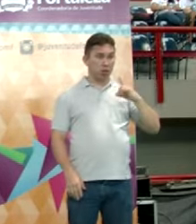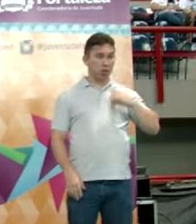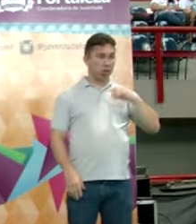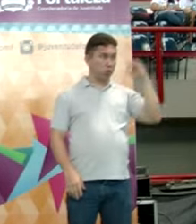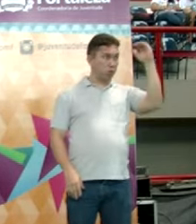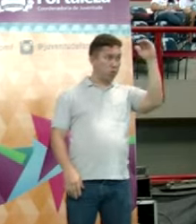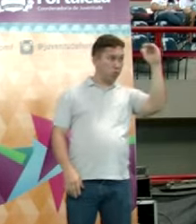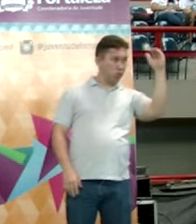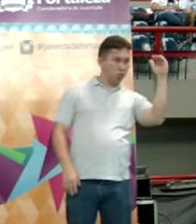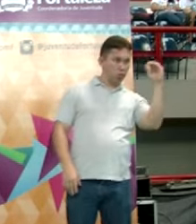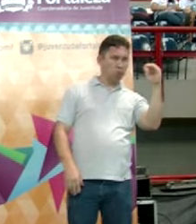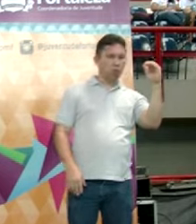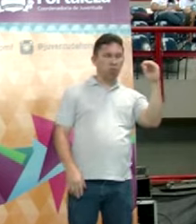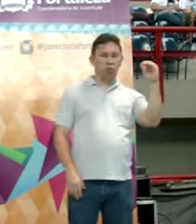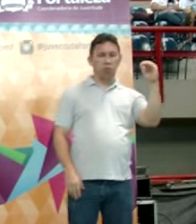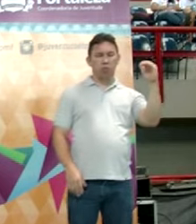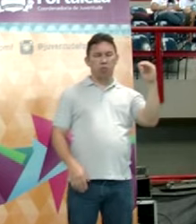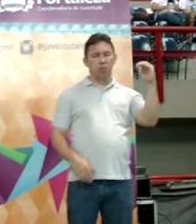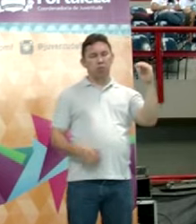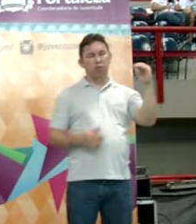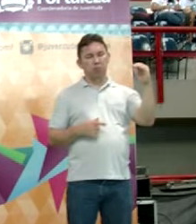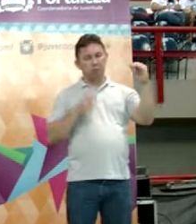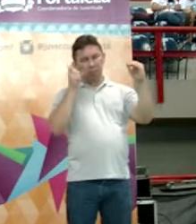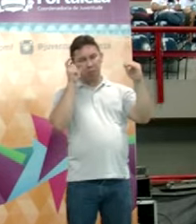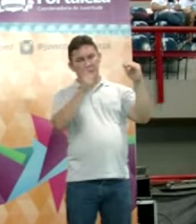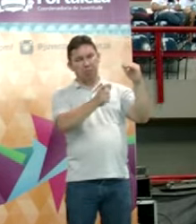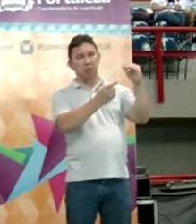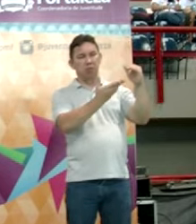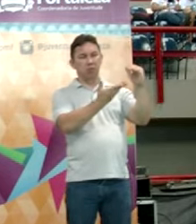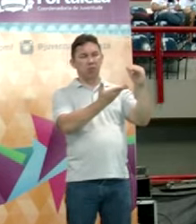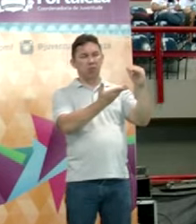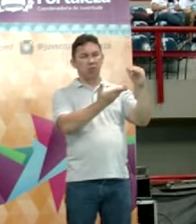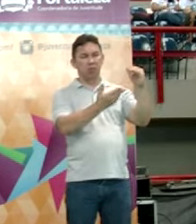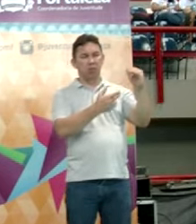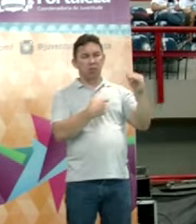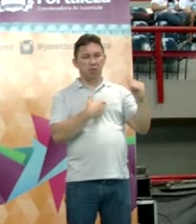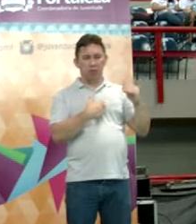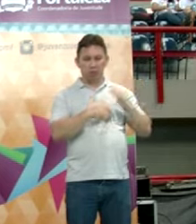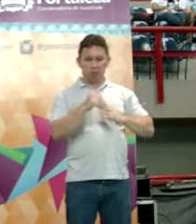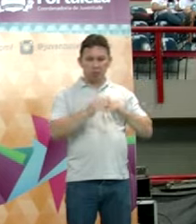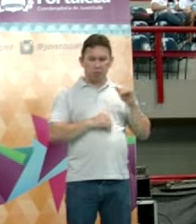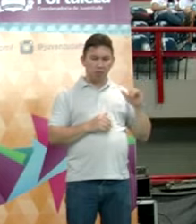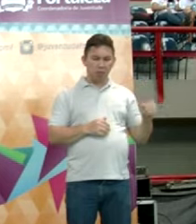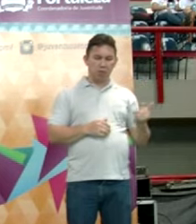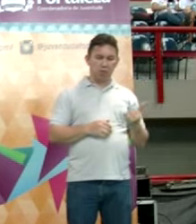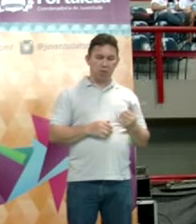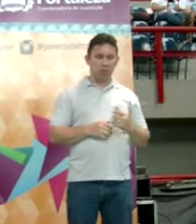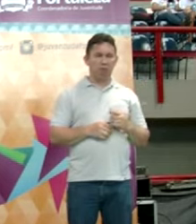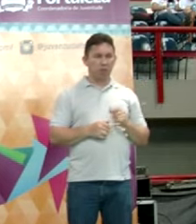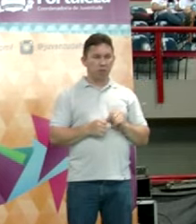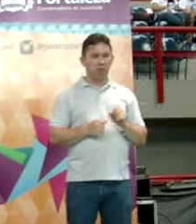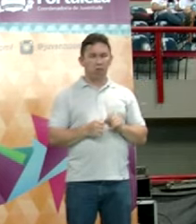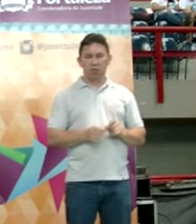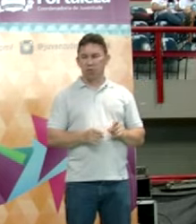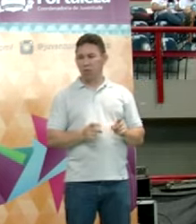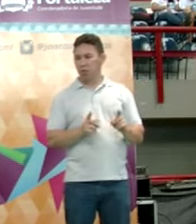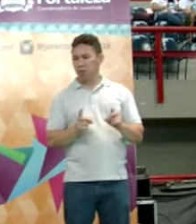pequena oferta, mas tiver uma grande procura, aí o vendedor se aproveita e taca a faca, não é